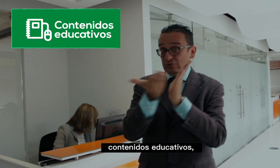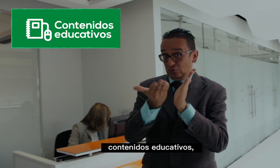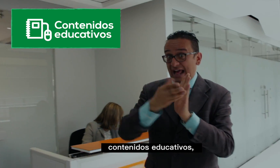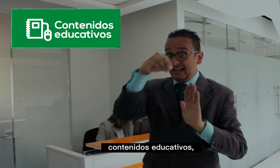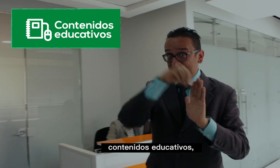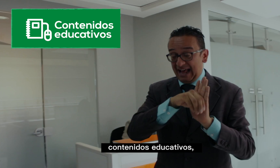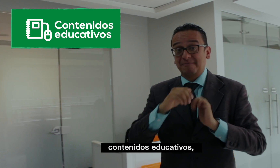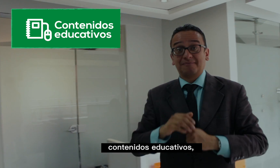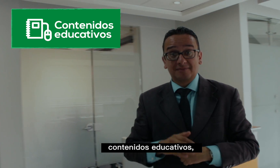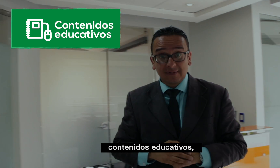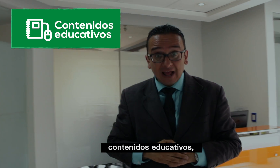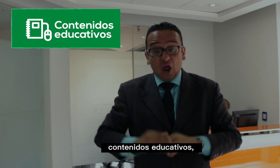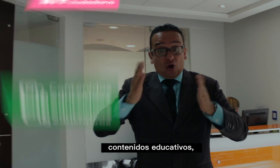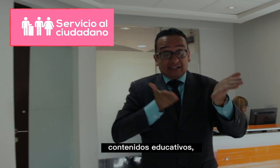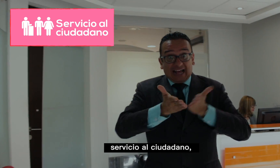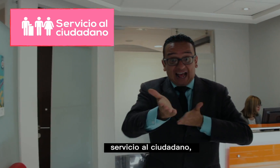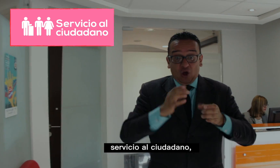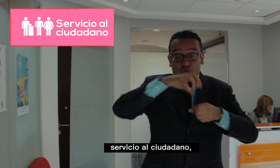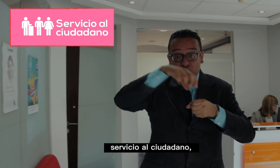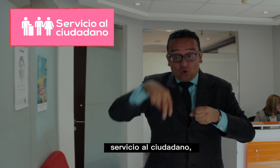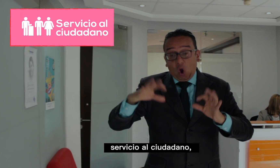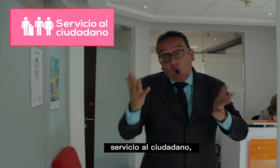Contenidos educativos Servicio al ciudadano